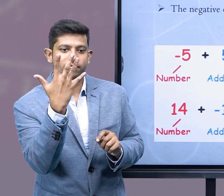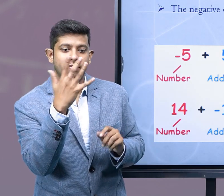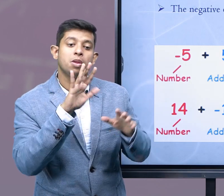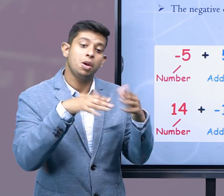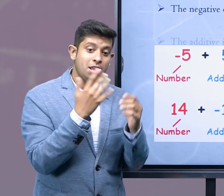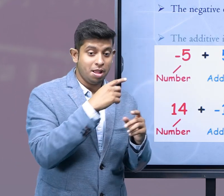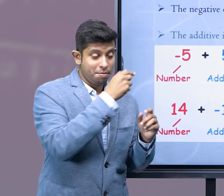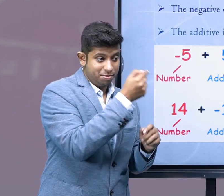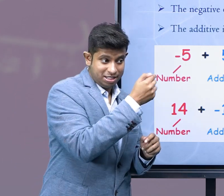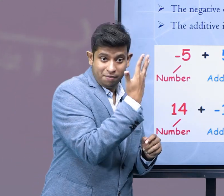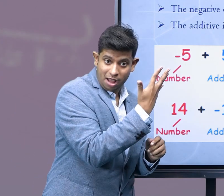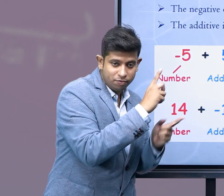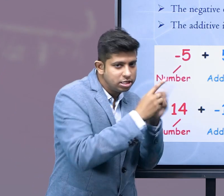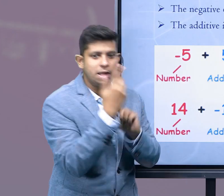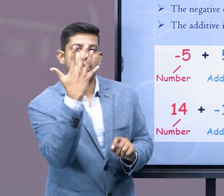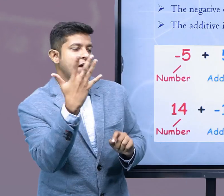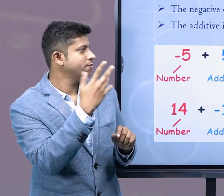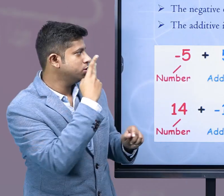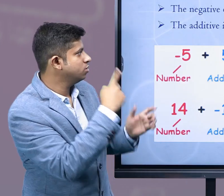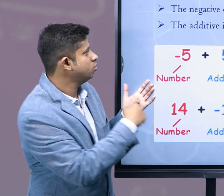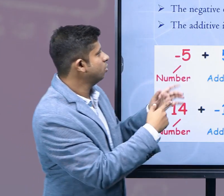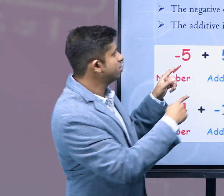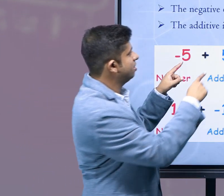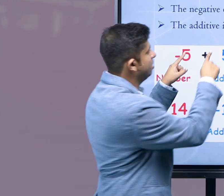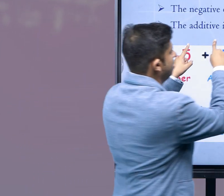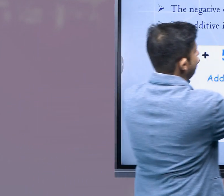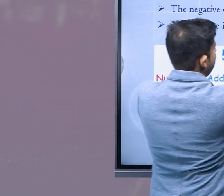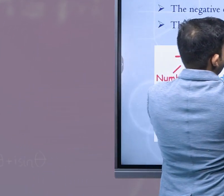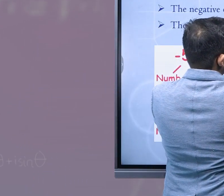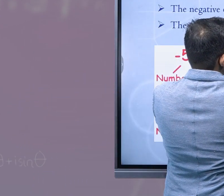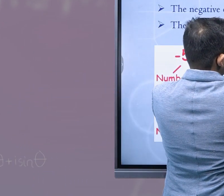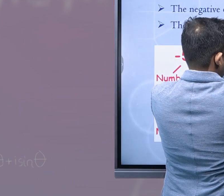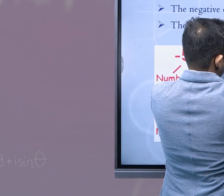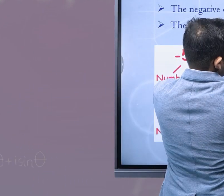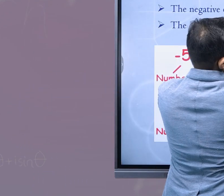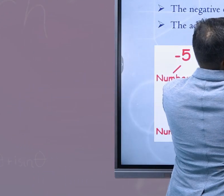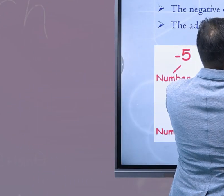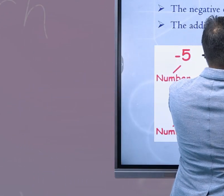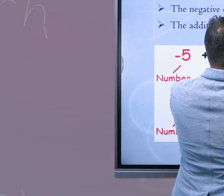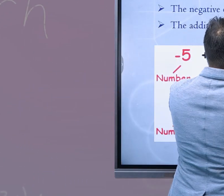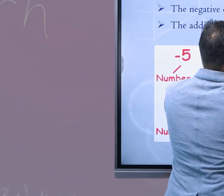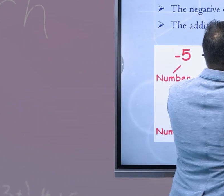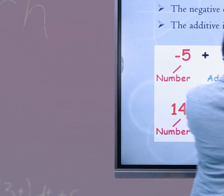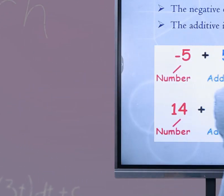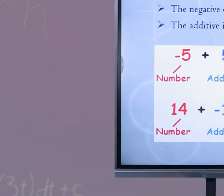योज्य प्रतिलोम -5 है और -5 का योज्य प्रतिलोम 5 है।